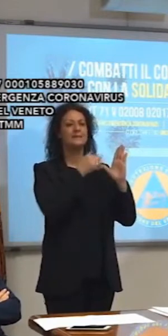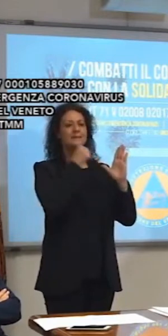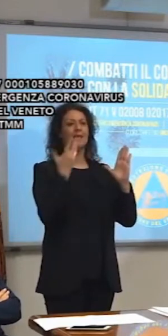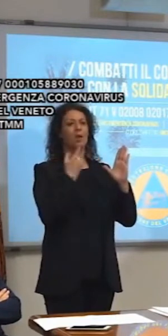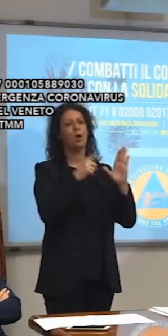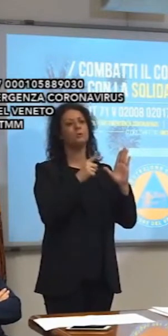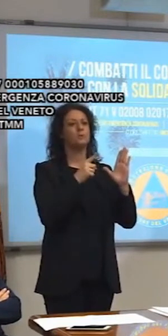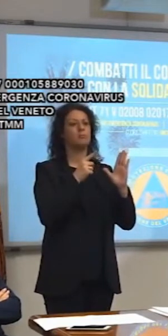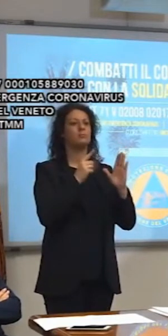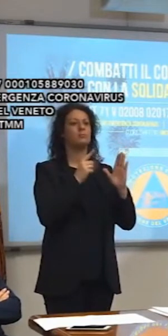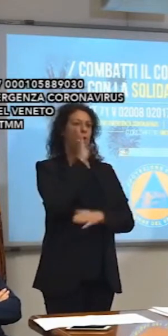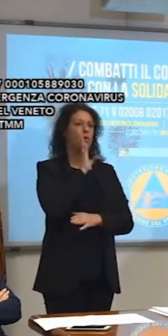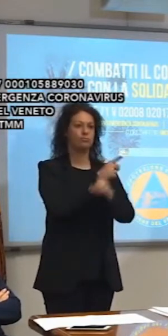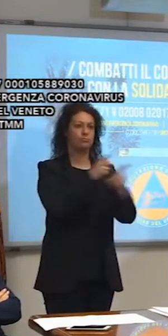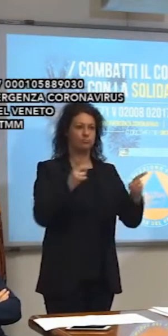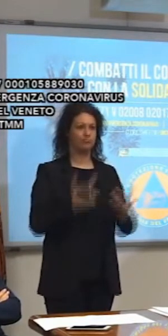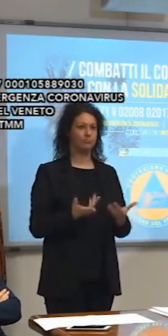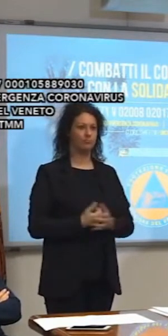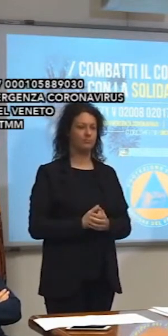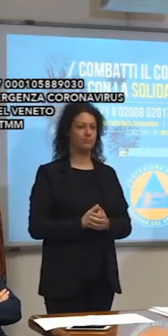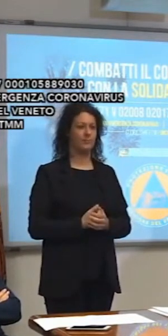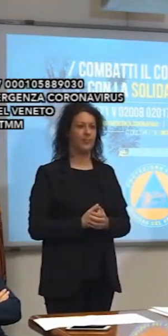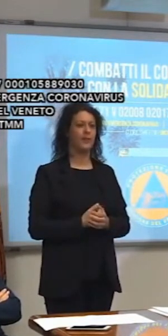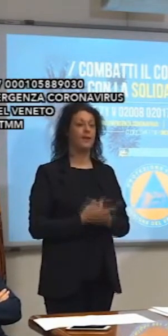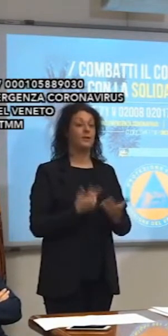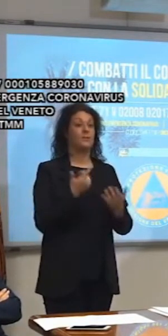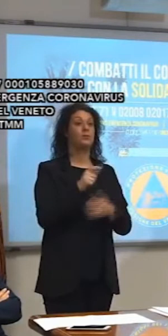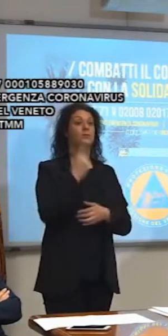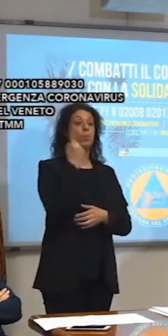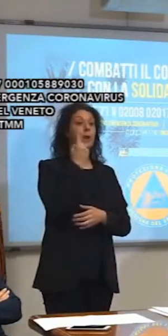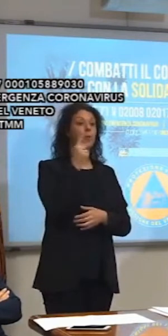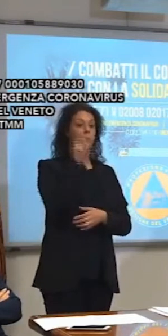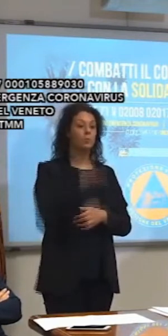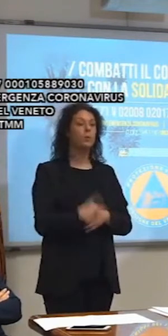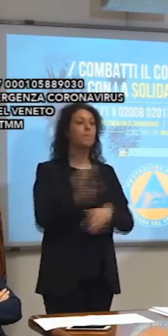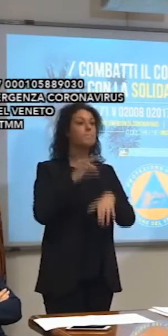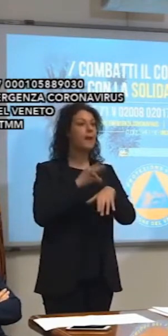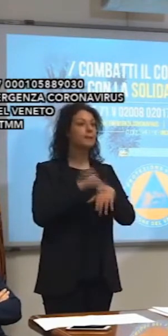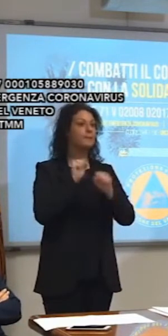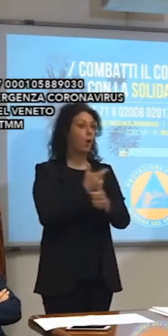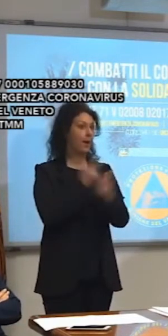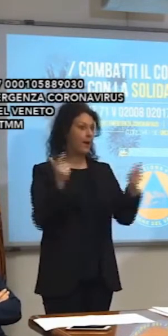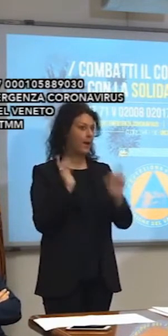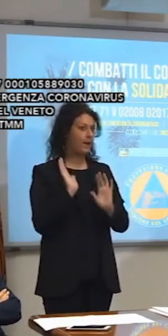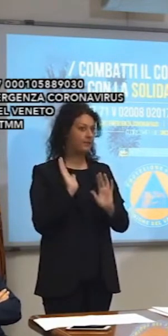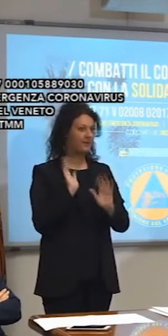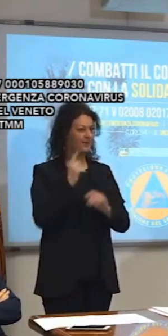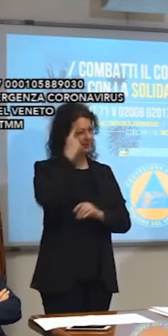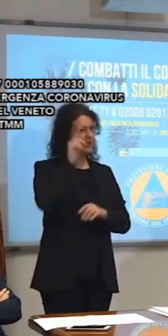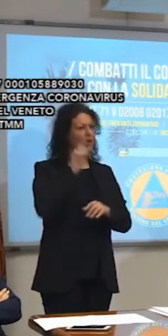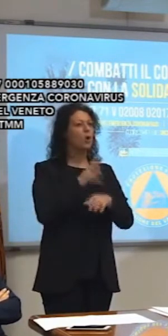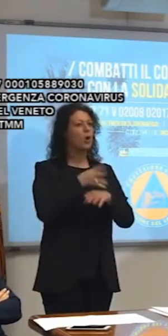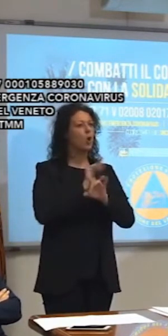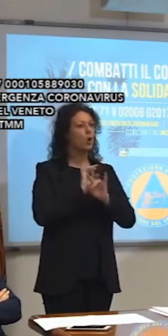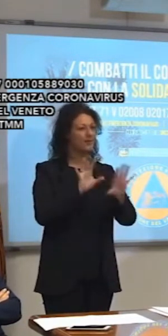una malattia, soprattutto grave, visto considerato che stiamo parlando del coronavirus, che non è una passeggiata, che dà, se vi interessa, è uscito